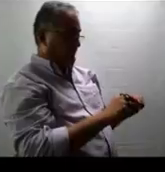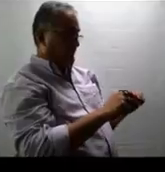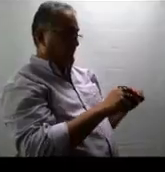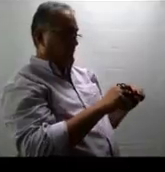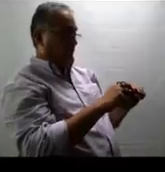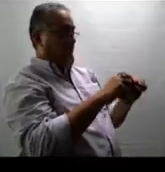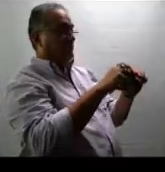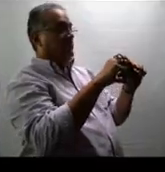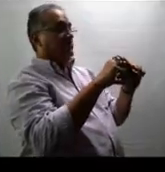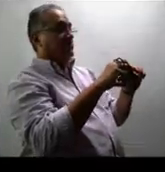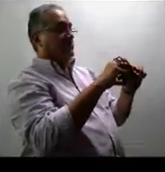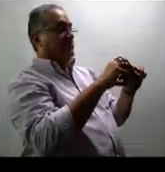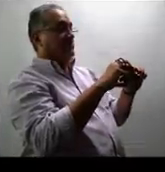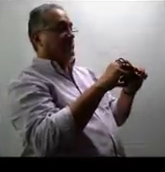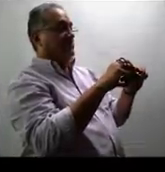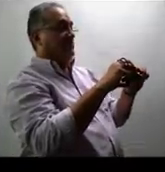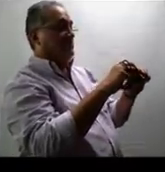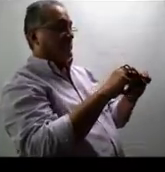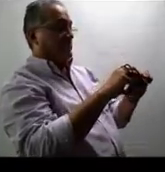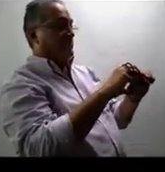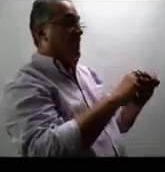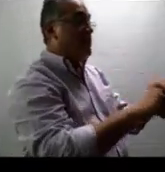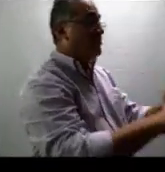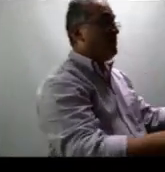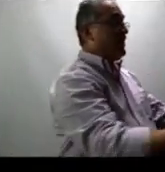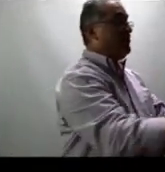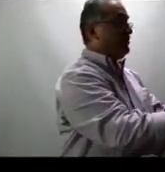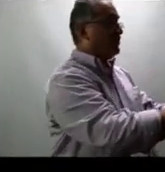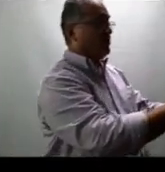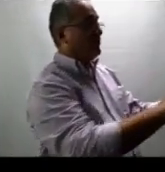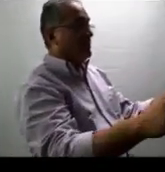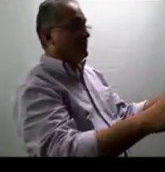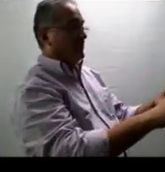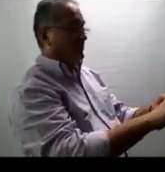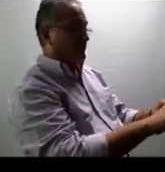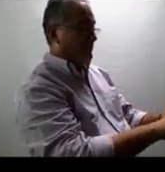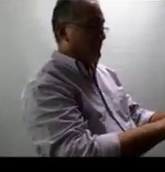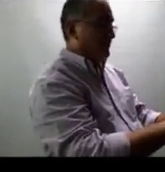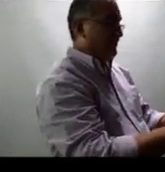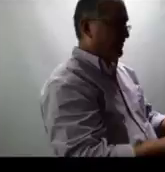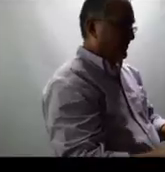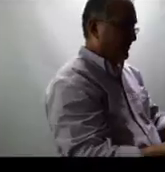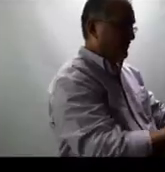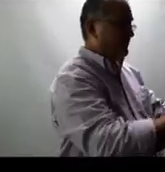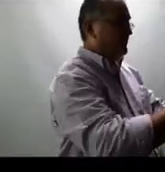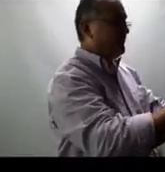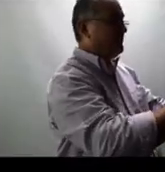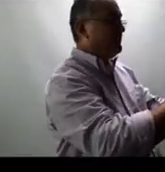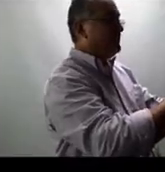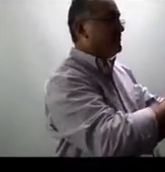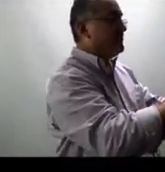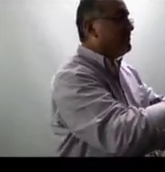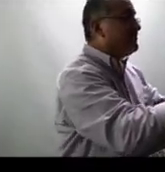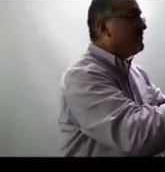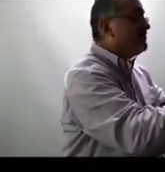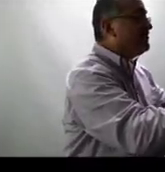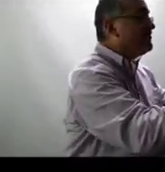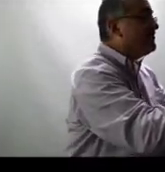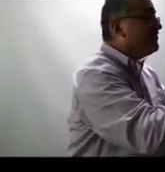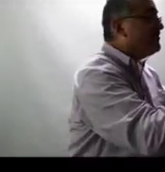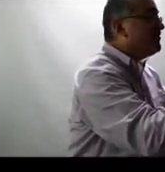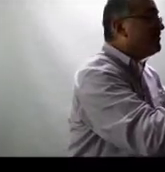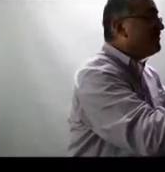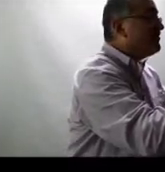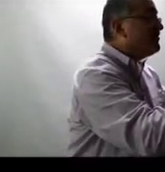deja que tus medios se salgan del bonche en media ron contamos con el mejor equipo de profesionales para crear tu producción visual